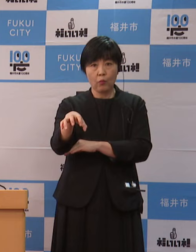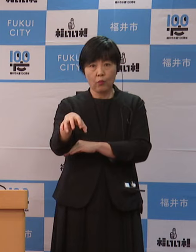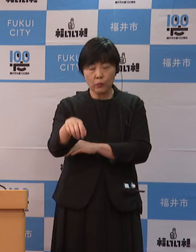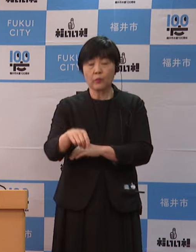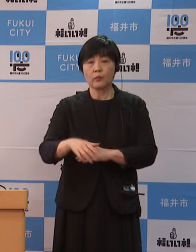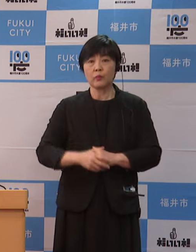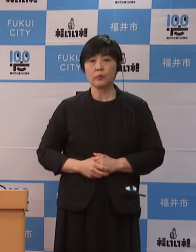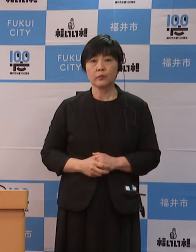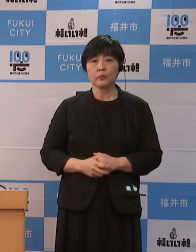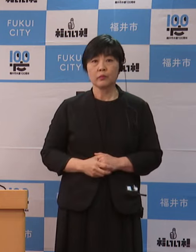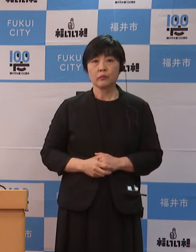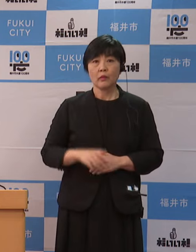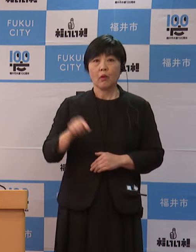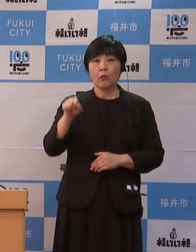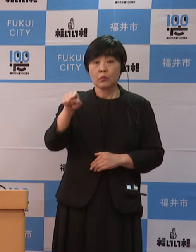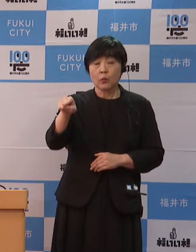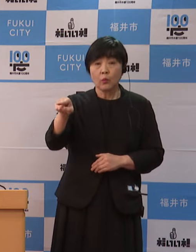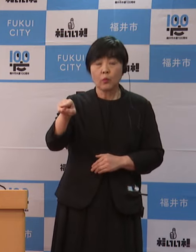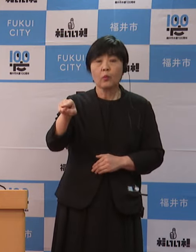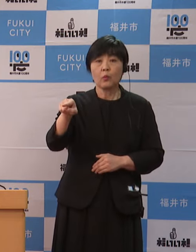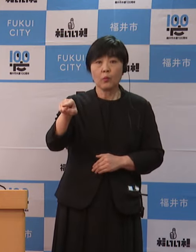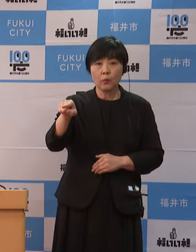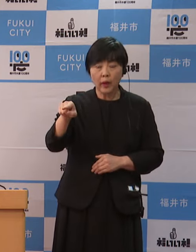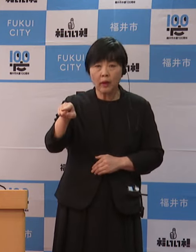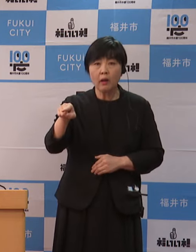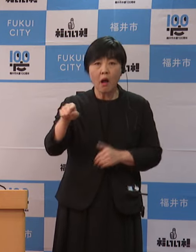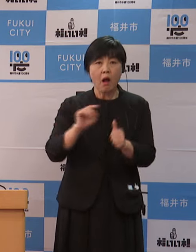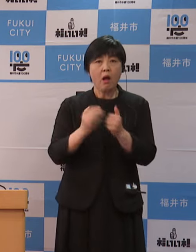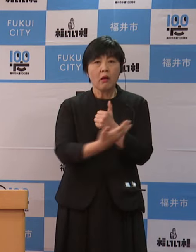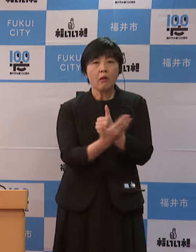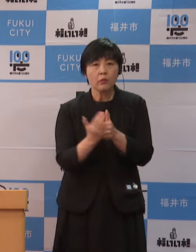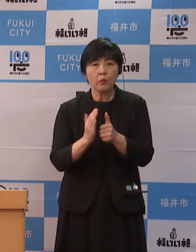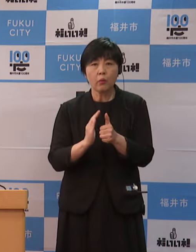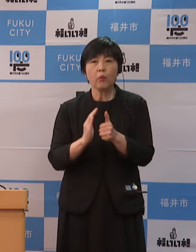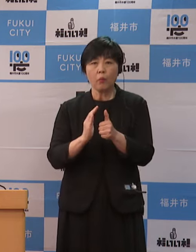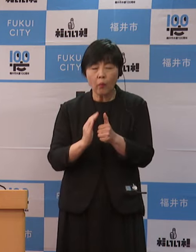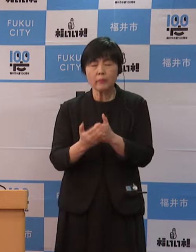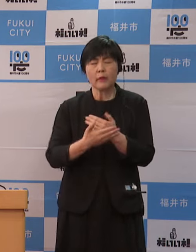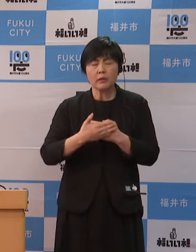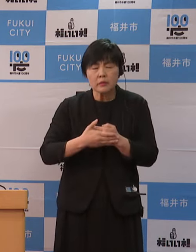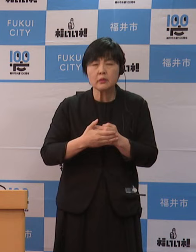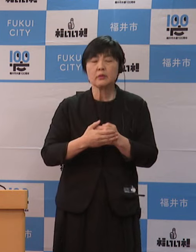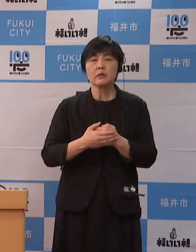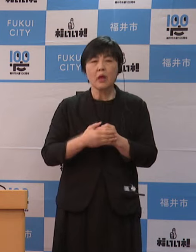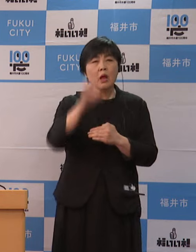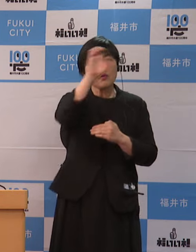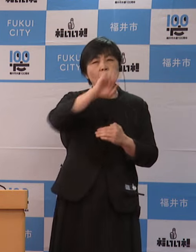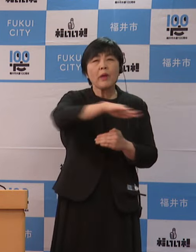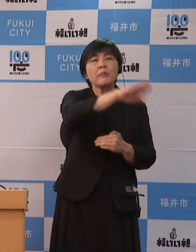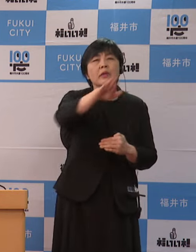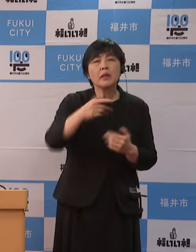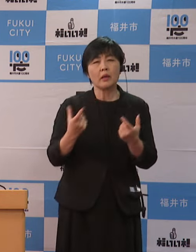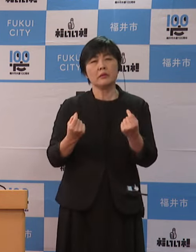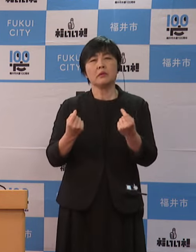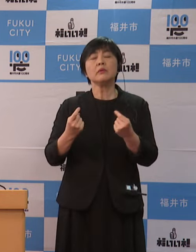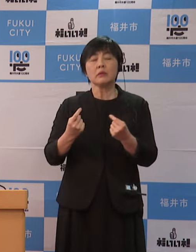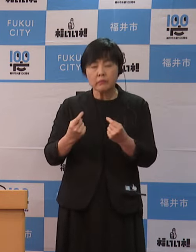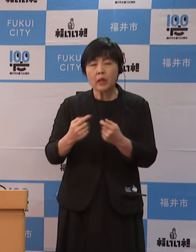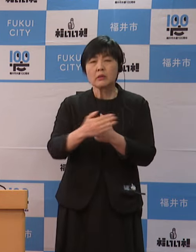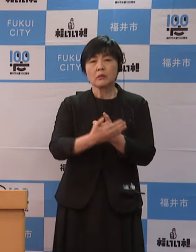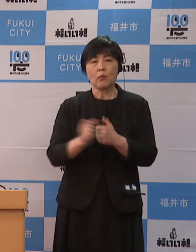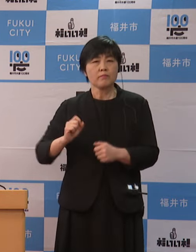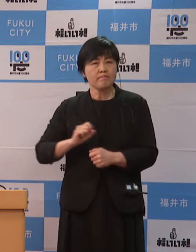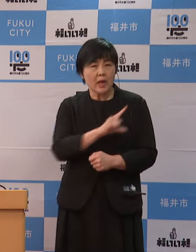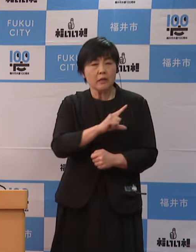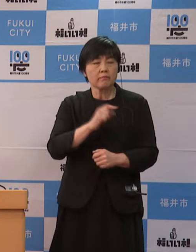この国クラン氏は環境問題、まあ、ヨーロッパ全体としてそうなんですけれども、環境問題の積極的に取り組